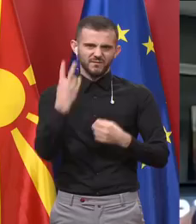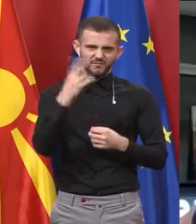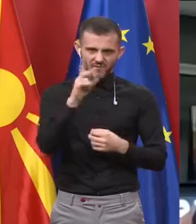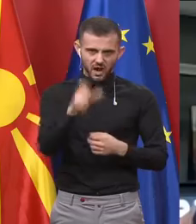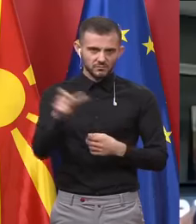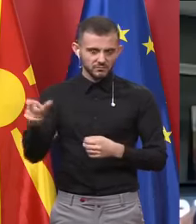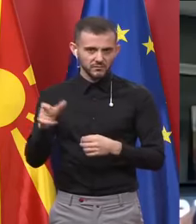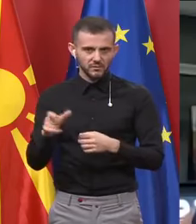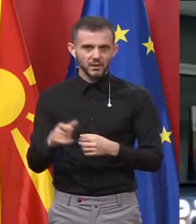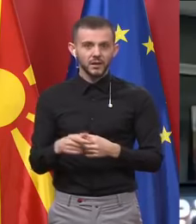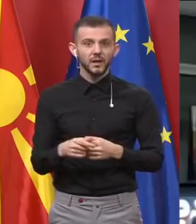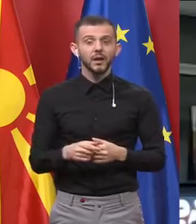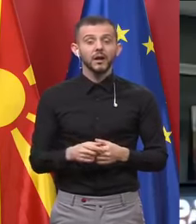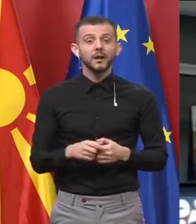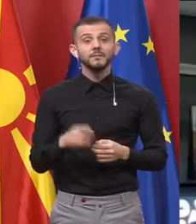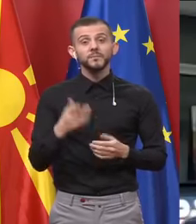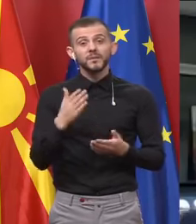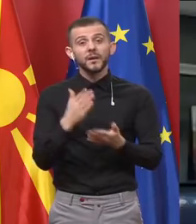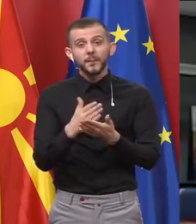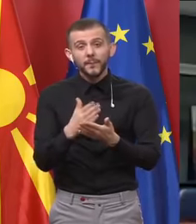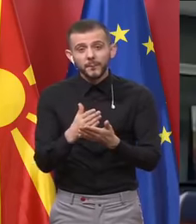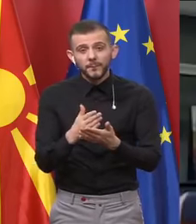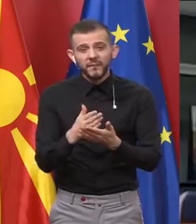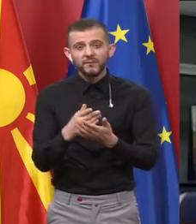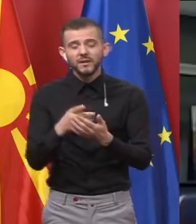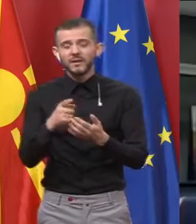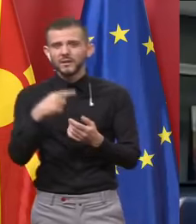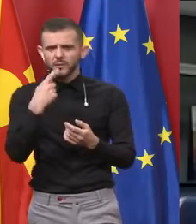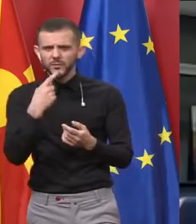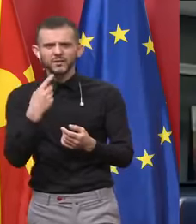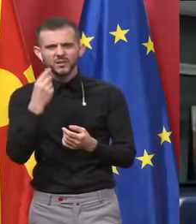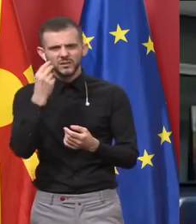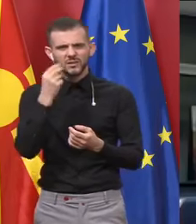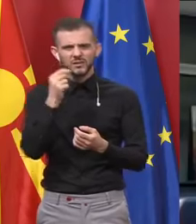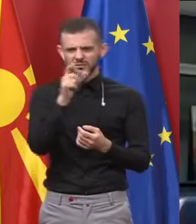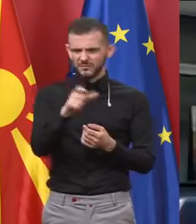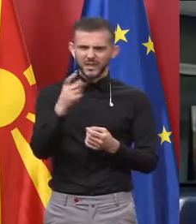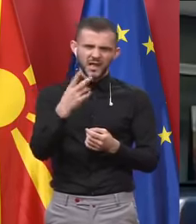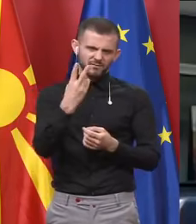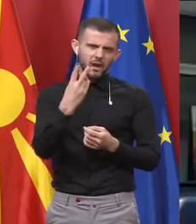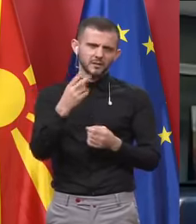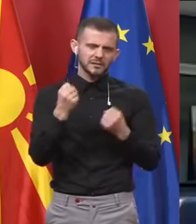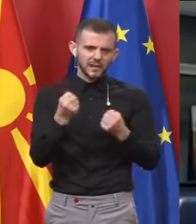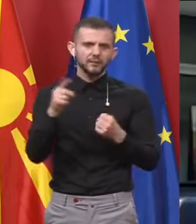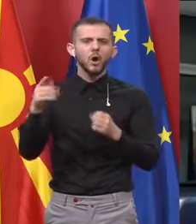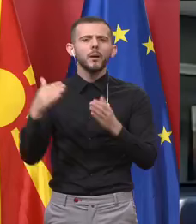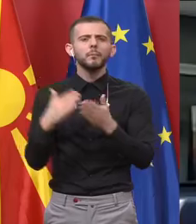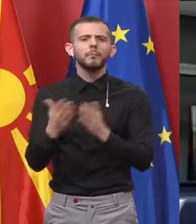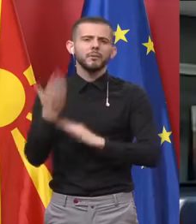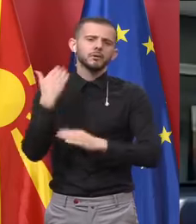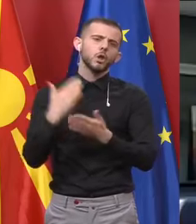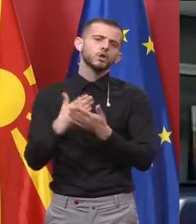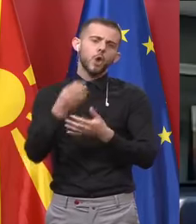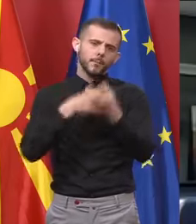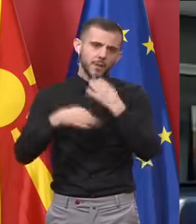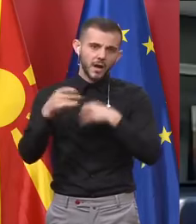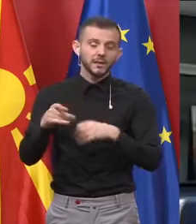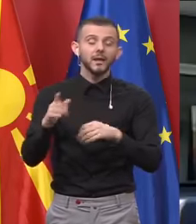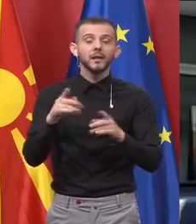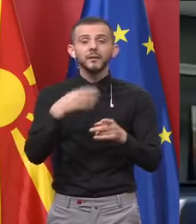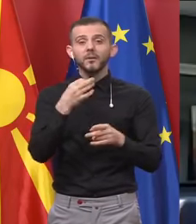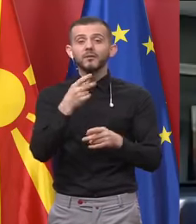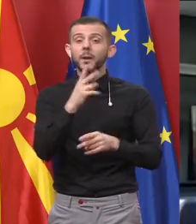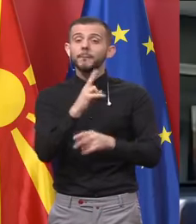минатата недела? Стануваше зборни лист за пациенти кои беа на домашно лекување. И второто прашање, дали на клиниката во Битола